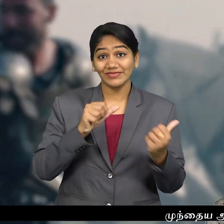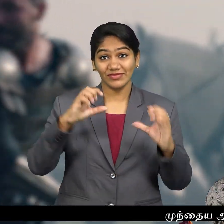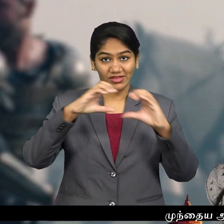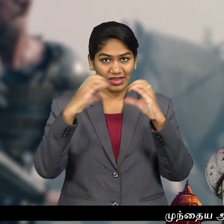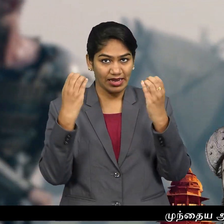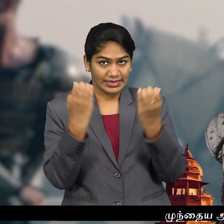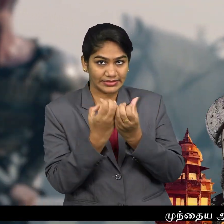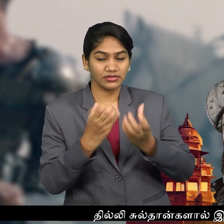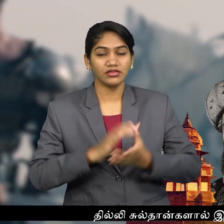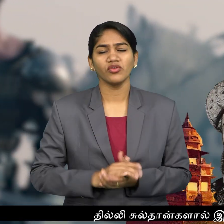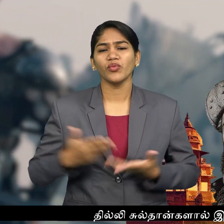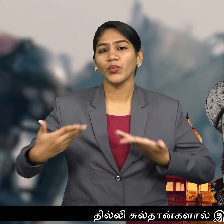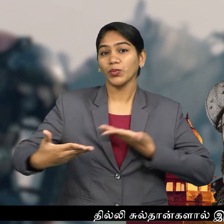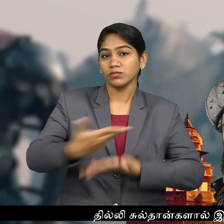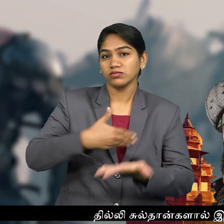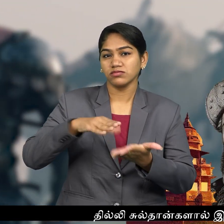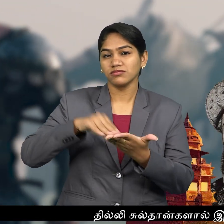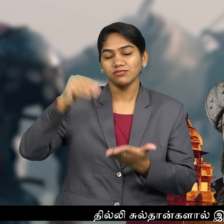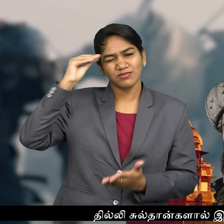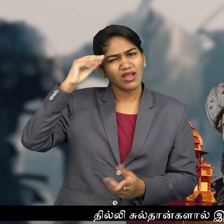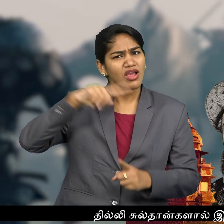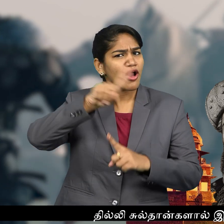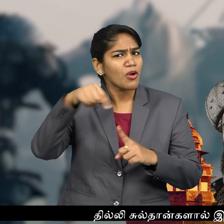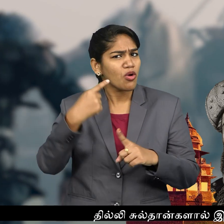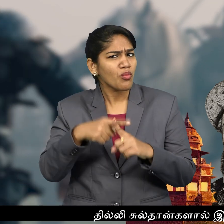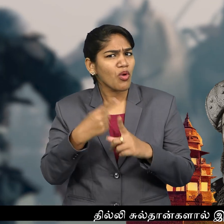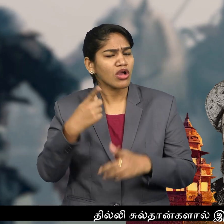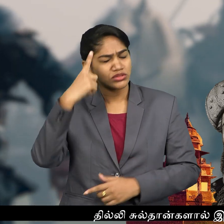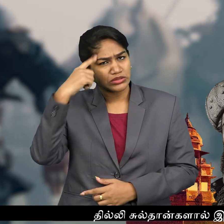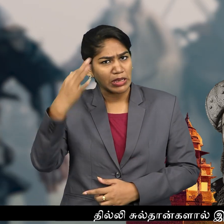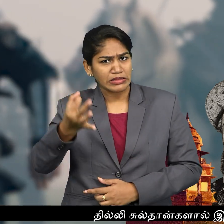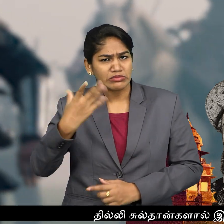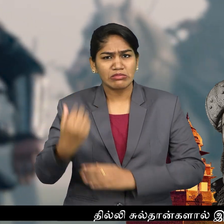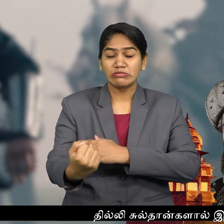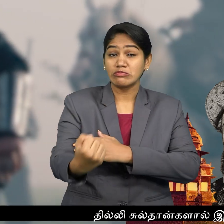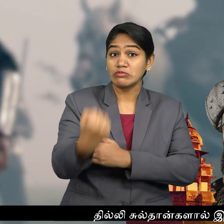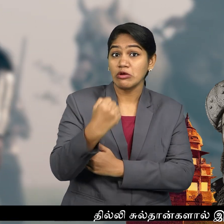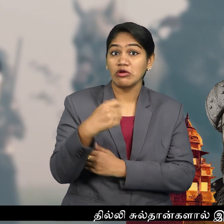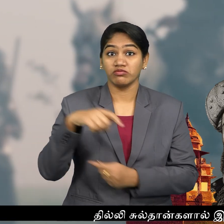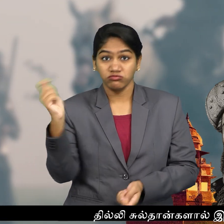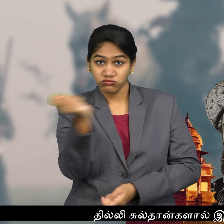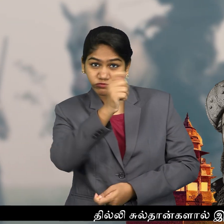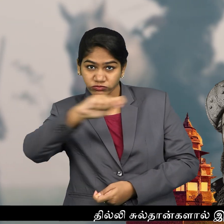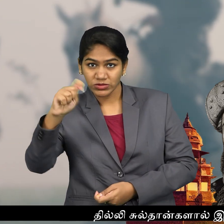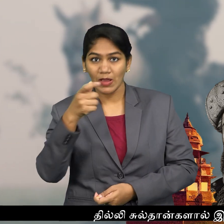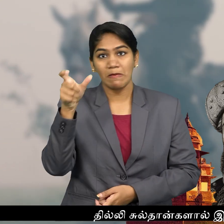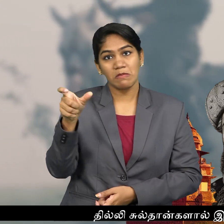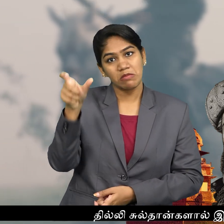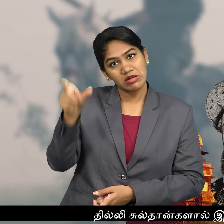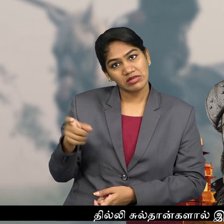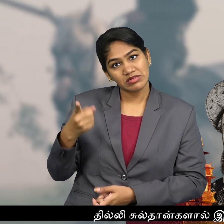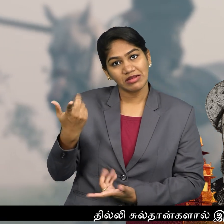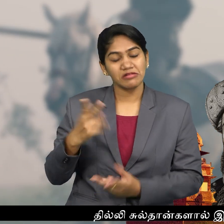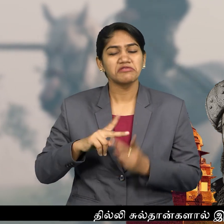முந்தைய அத்தியாயத்தில் தில்லி சுல்தான்களால் இறுதியில் தோற்கடிக்கப்பட்ட